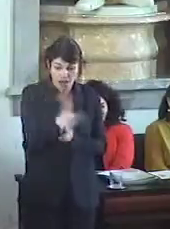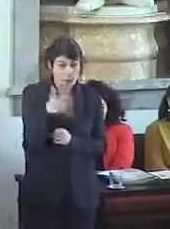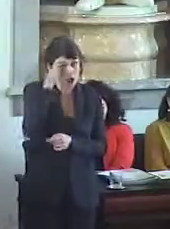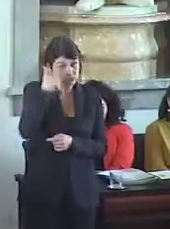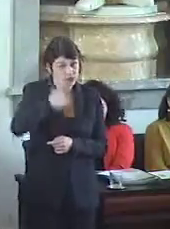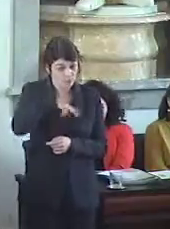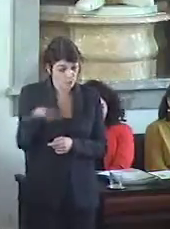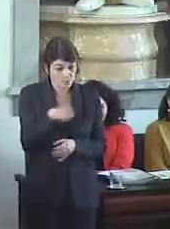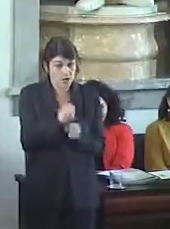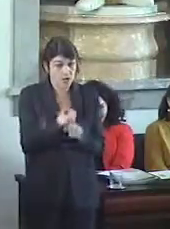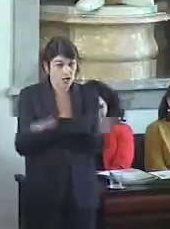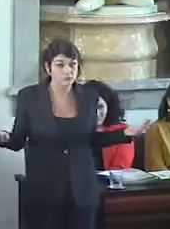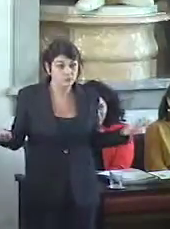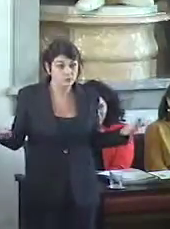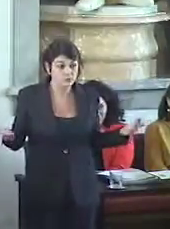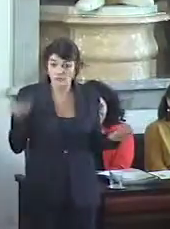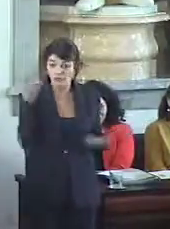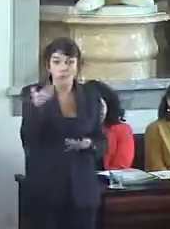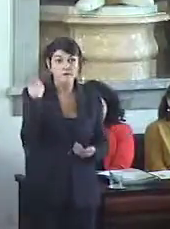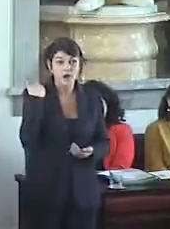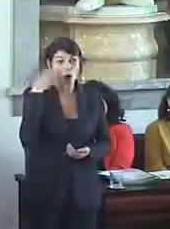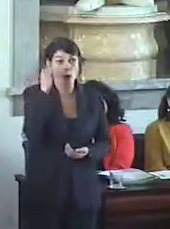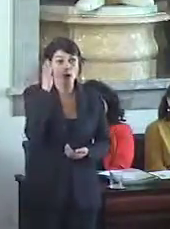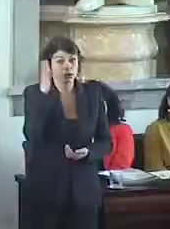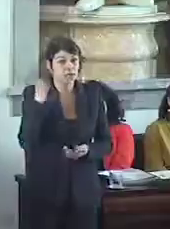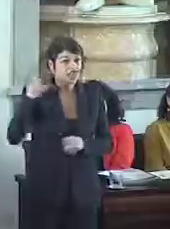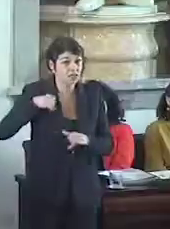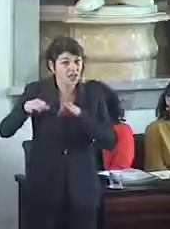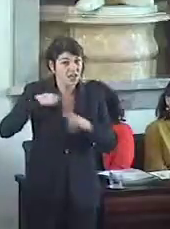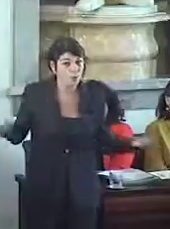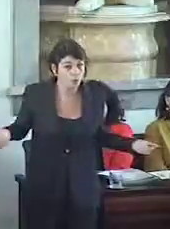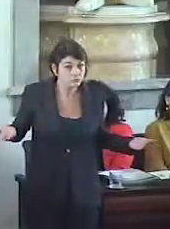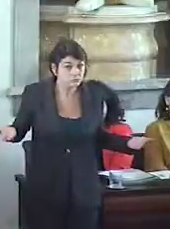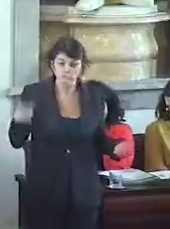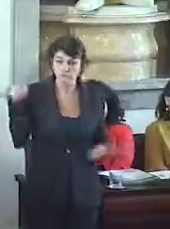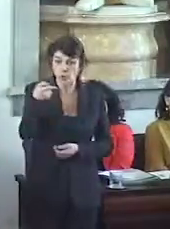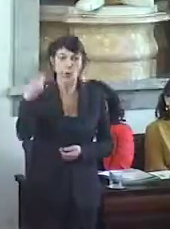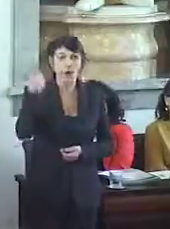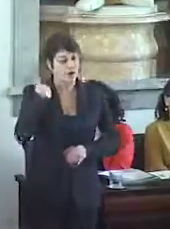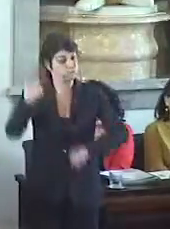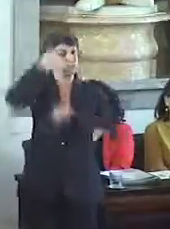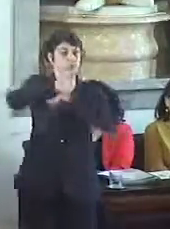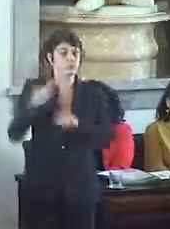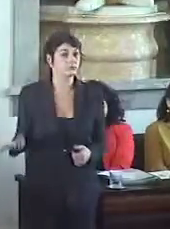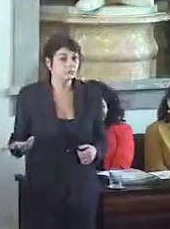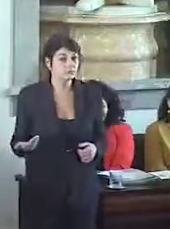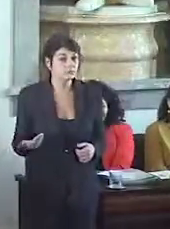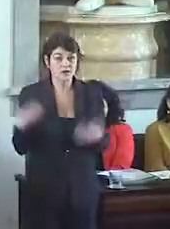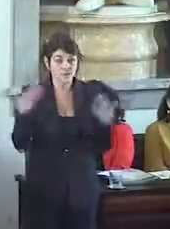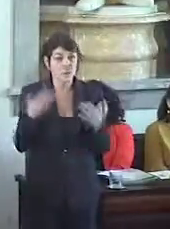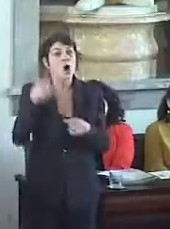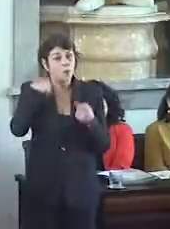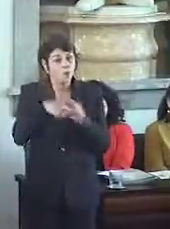waren nämlich ÖBB-Direktor, Sie waren in einer leitenden Position bei der Unterinntal-Trasse,